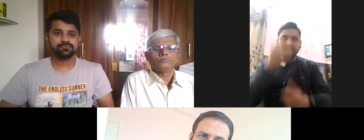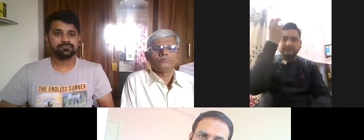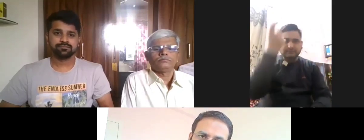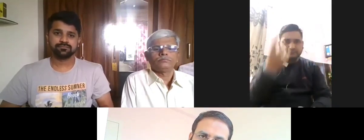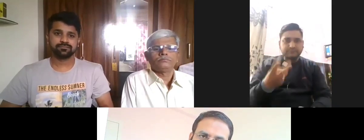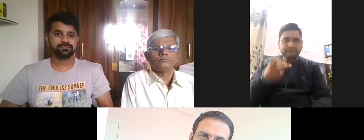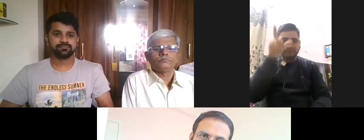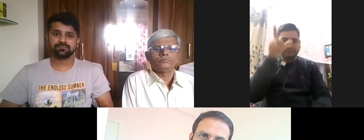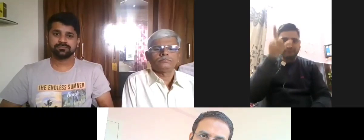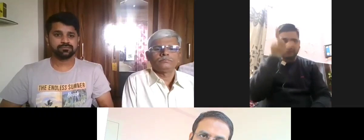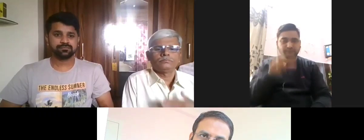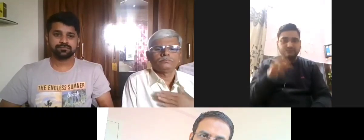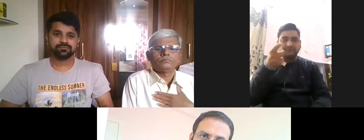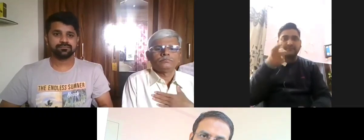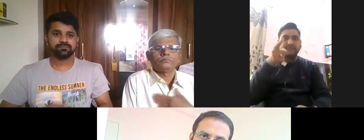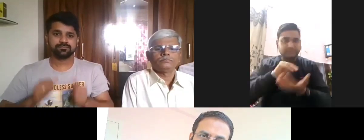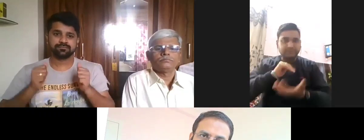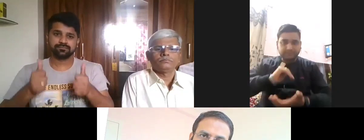बताएं।